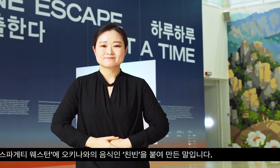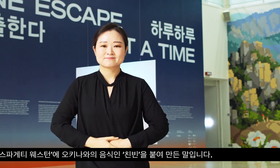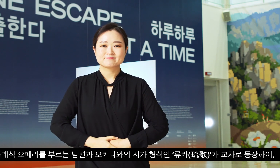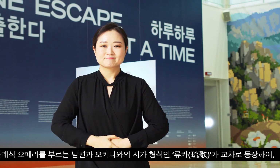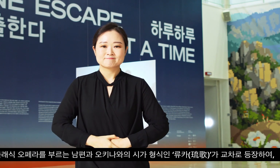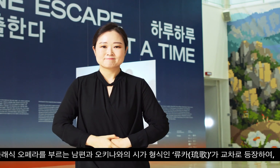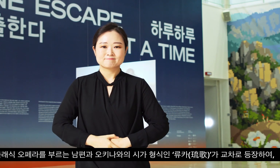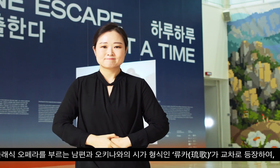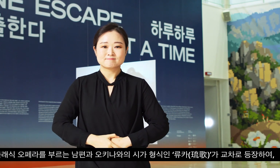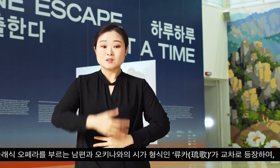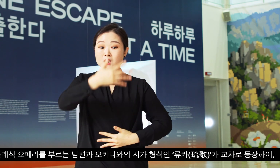작품 중간중간에는